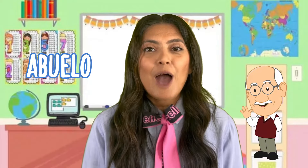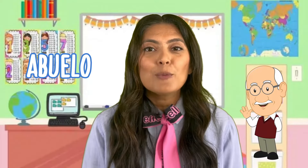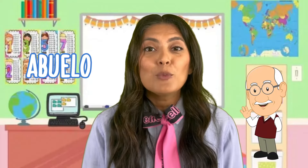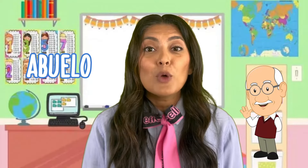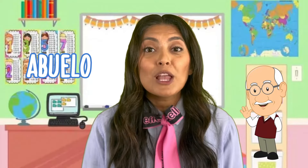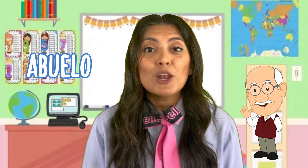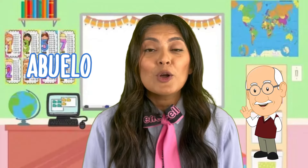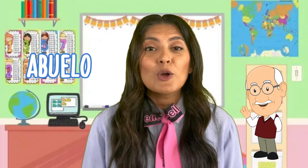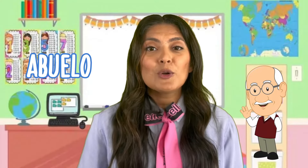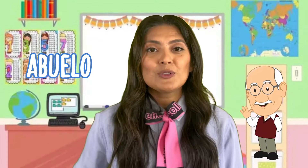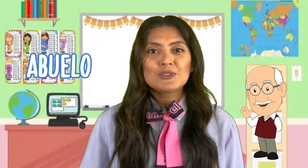Abuelo.